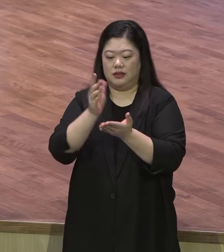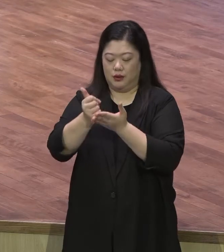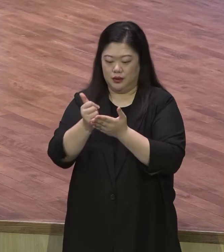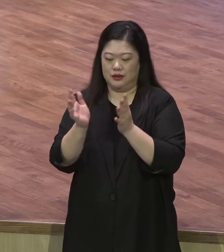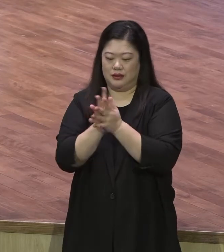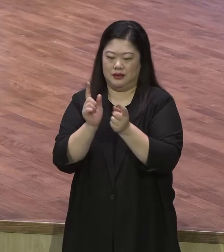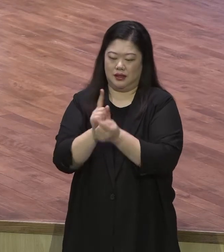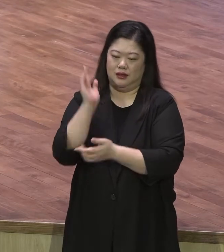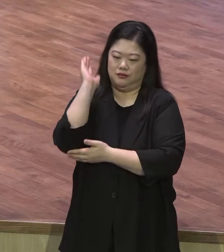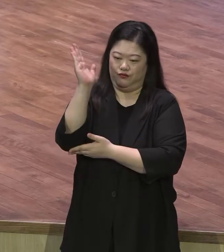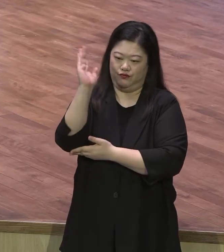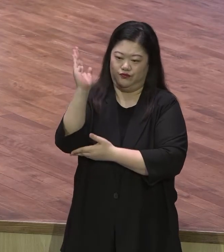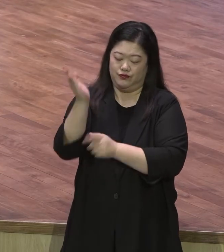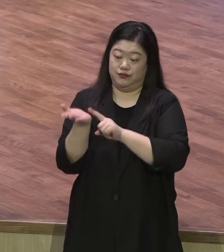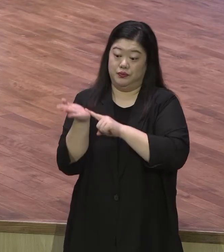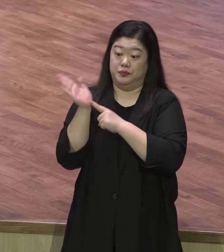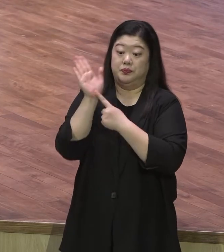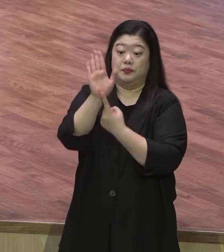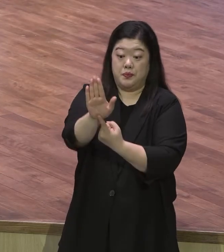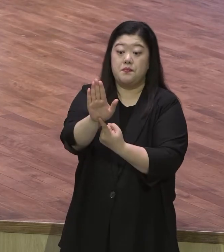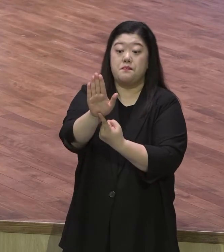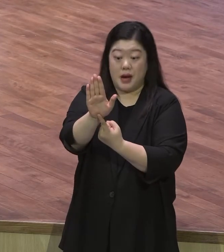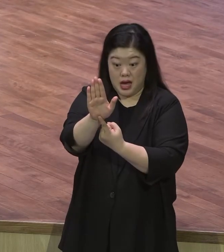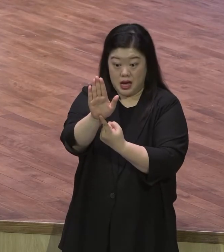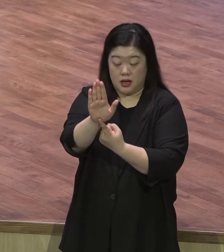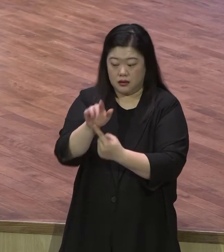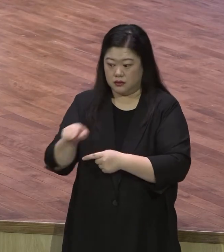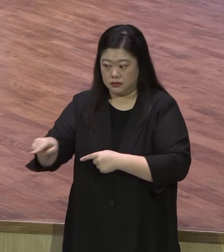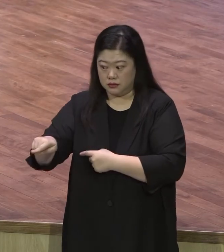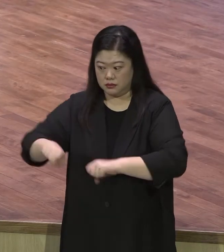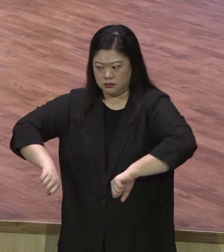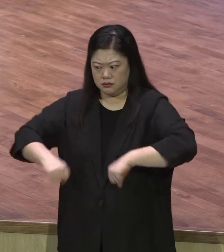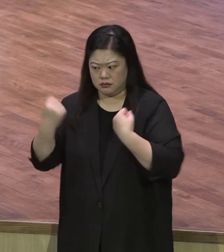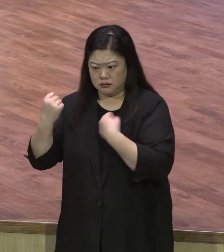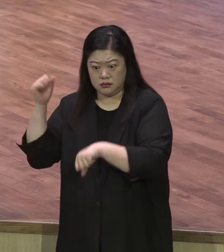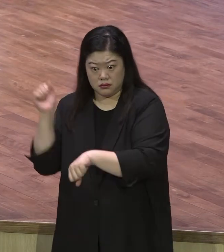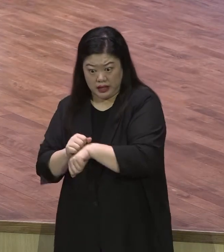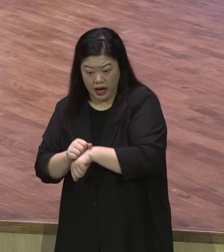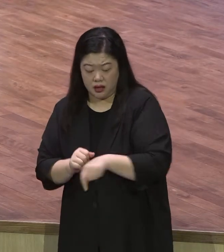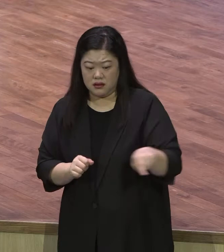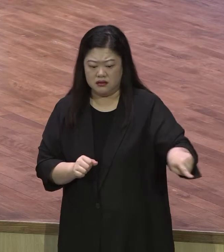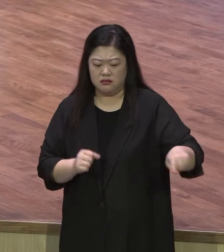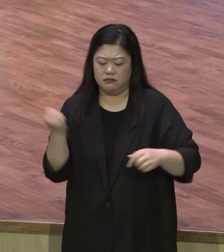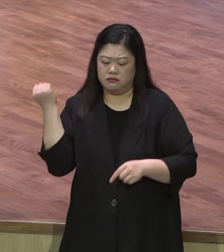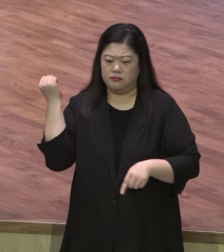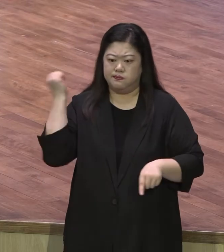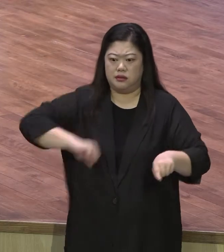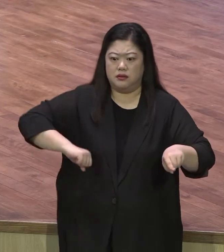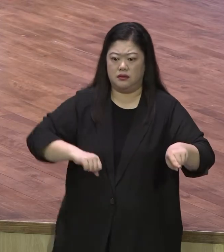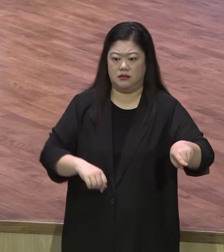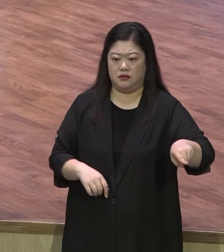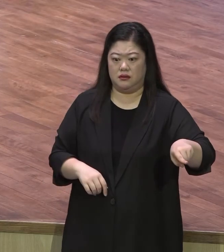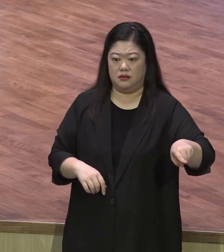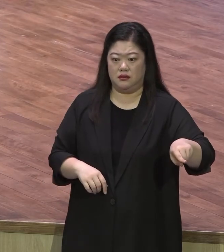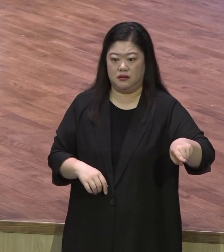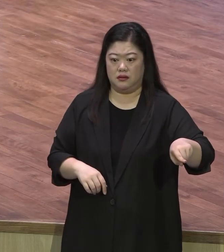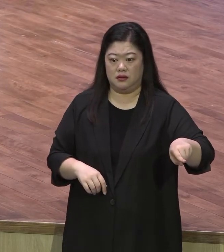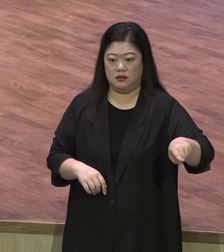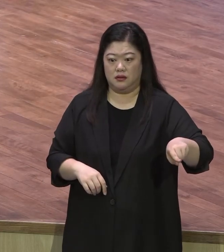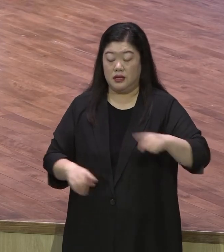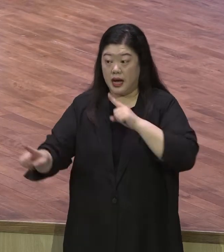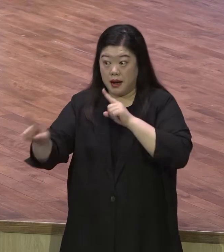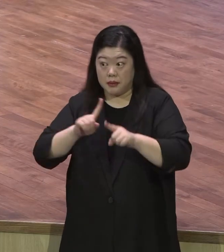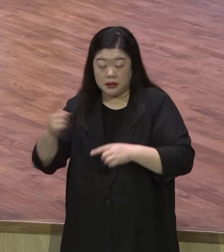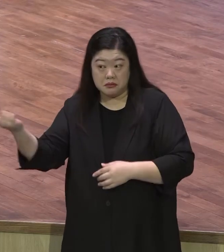행하느냐 안하느냐 이 차이예요. 말씀을 듣고 행하느냐 행하지 않느냐 말씀을